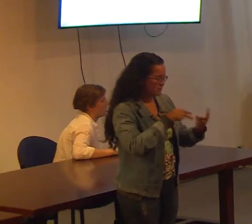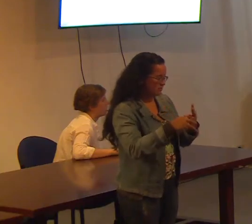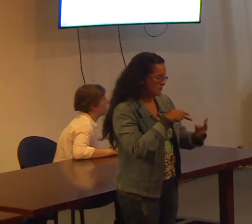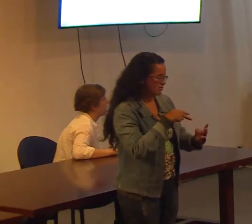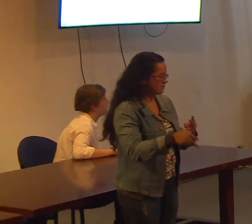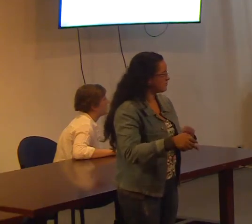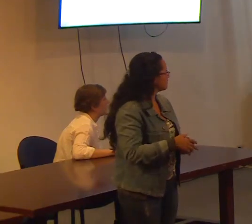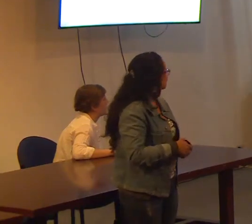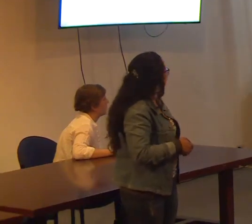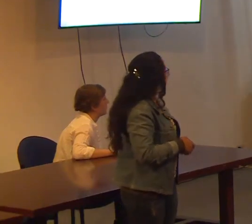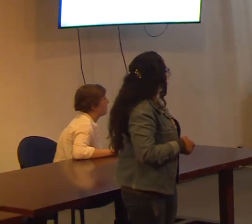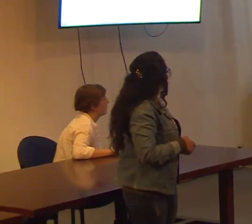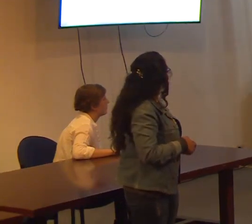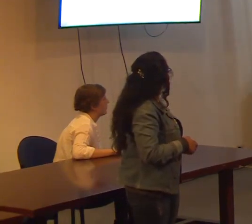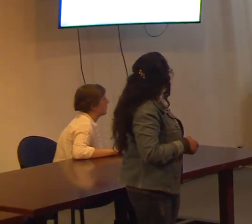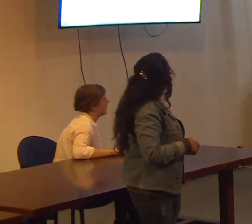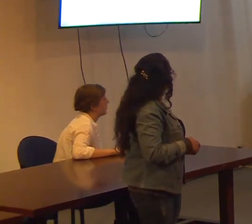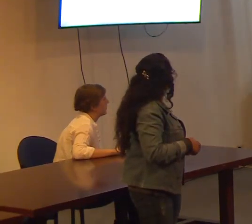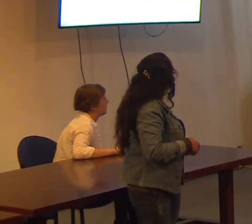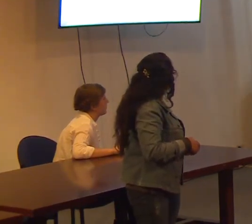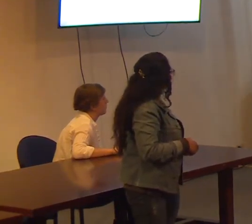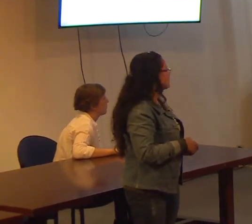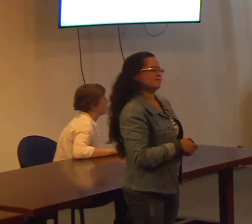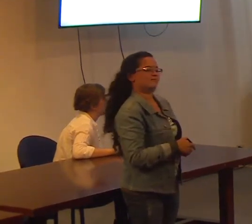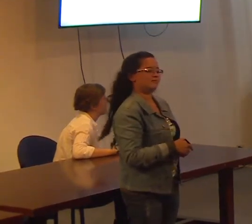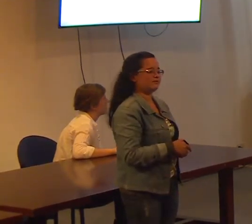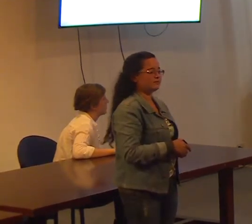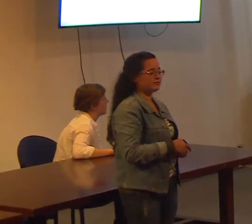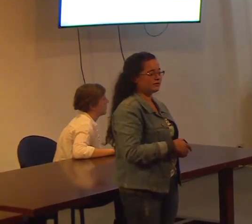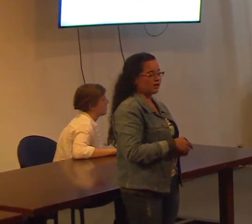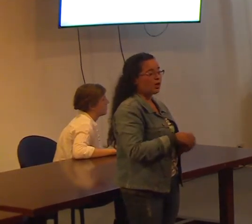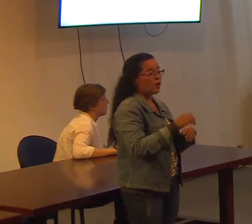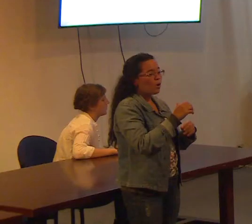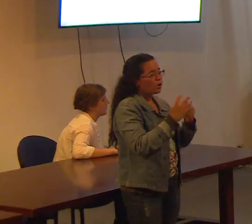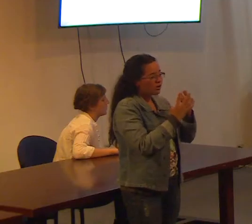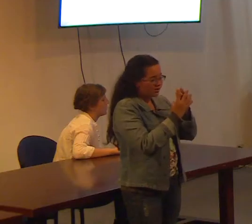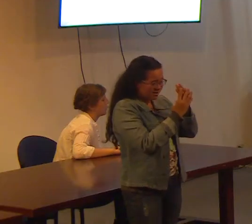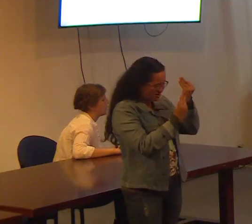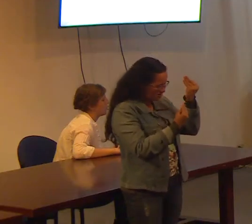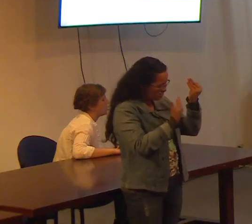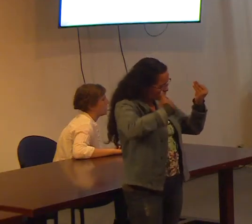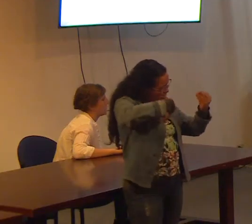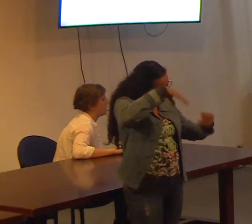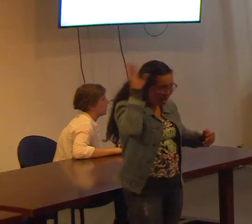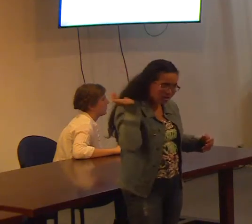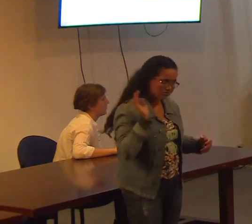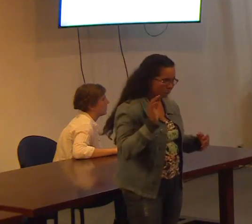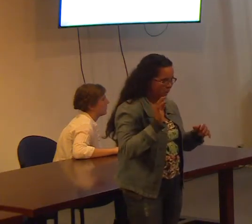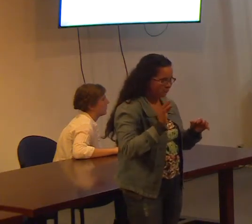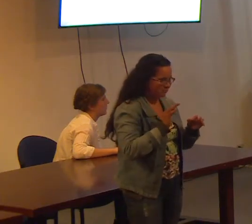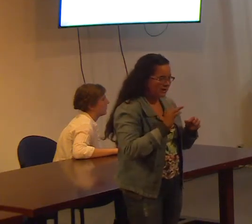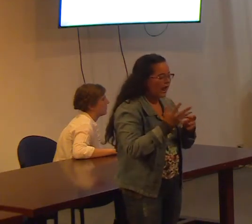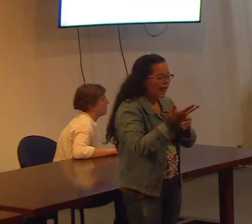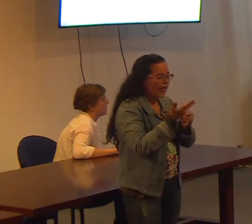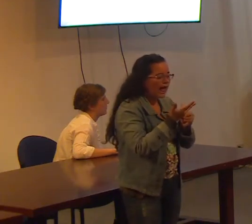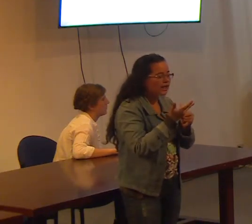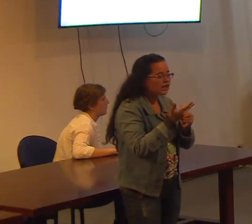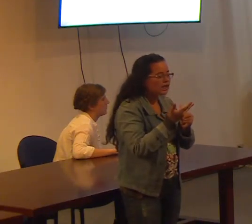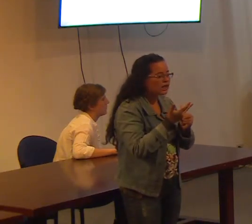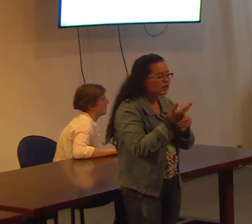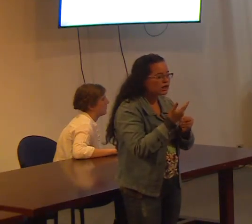Bueno, como mis compañeras ya lo dijeron, la categoría que prevaleció en estas fundaciones fue el arte como